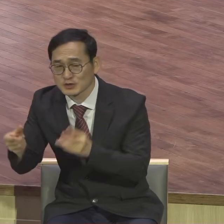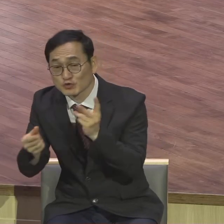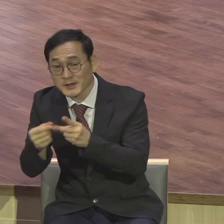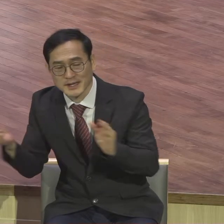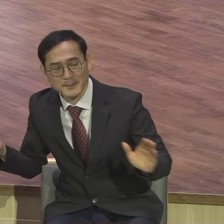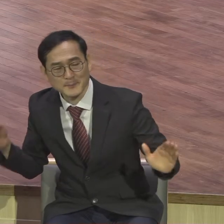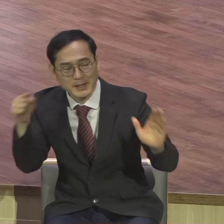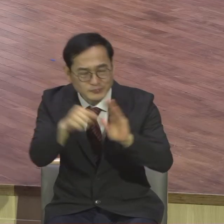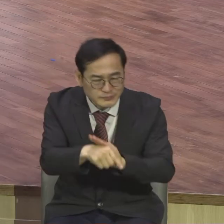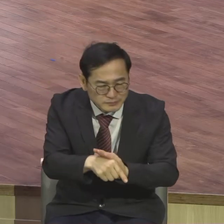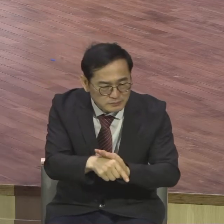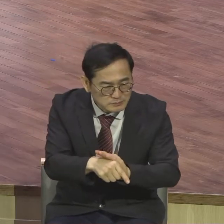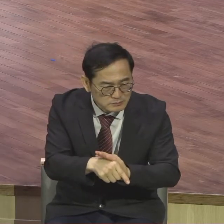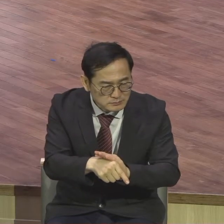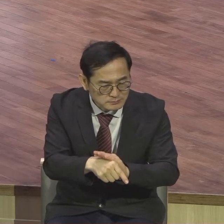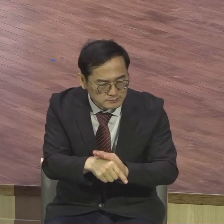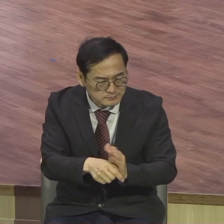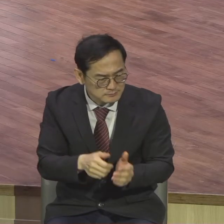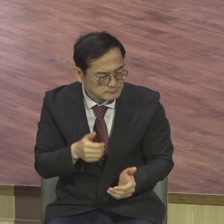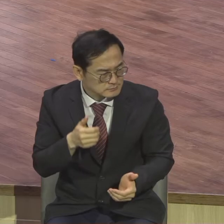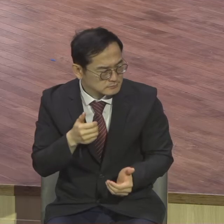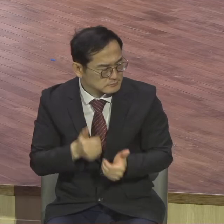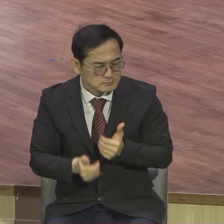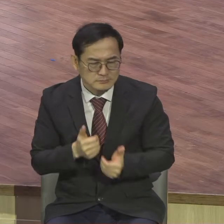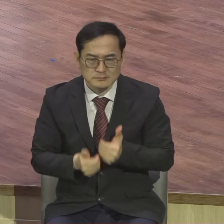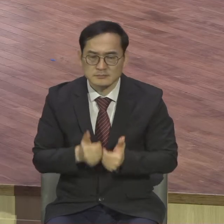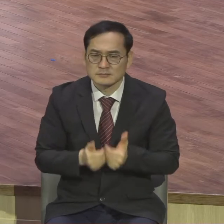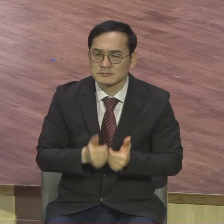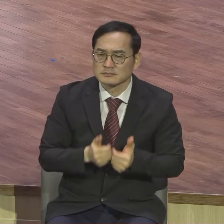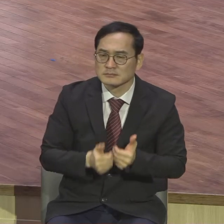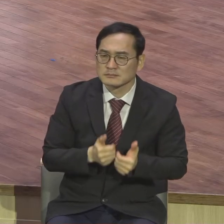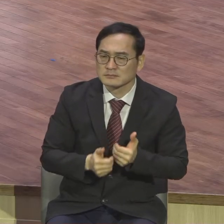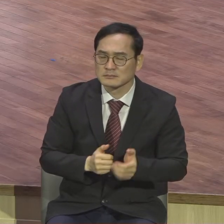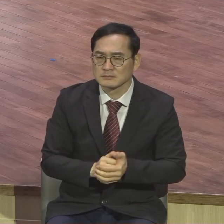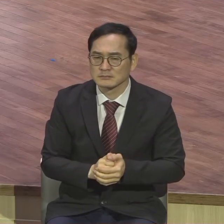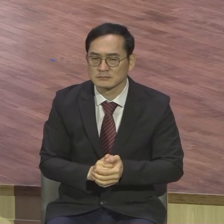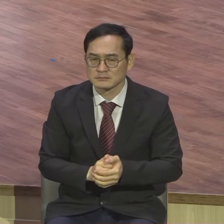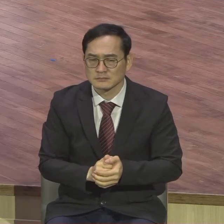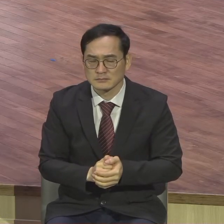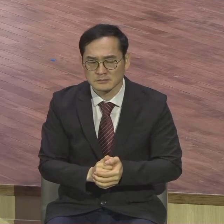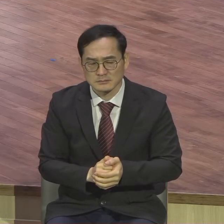가보니까 상황이 아주 이상하게 바뀌어 있었어요.